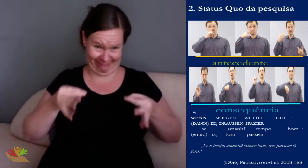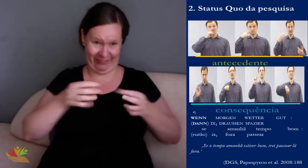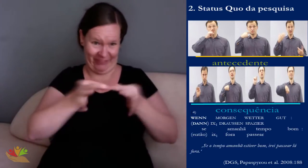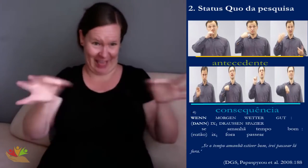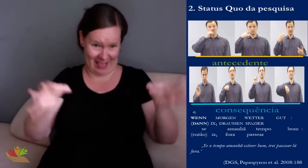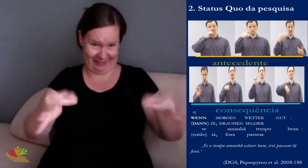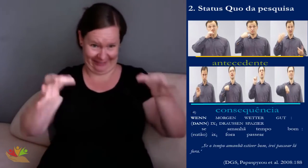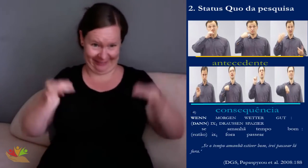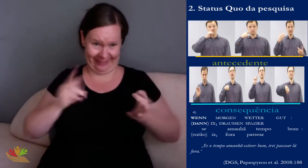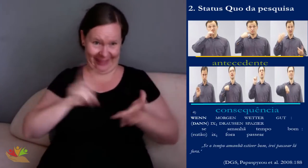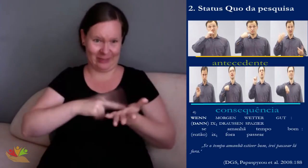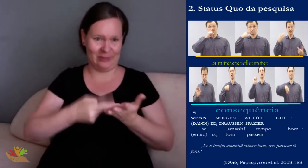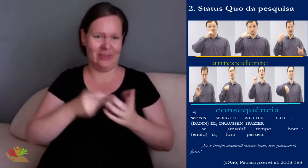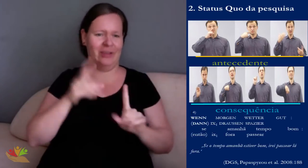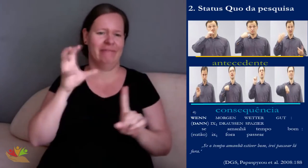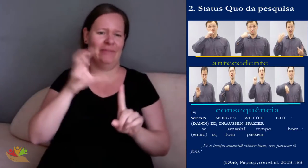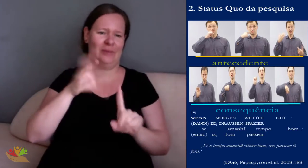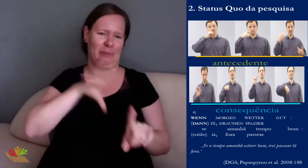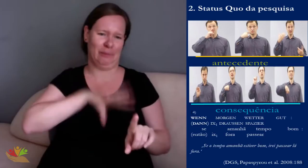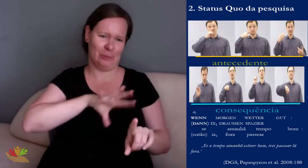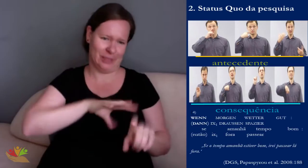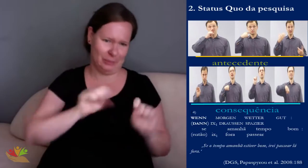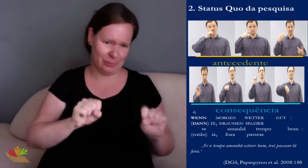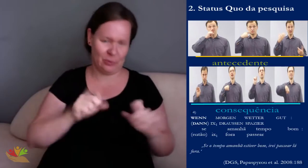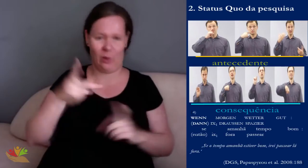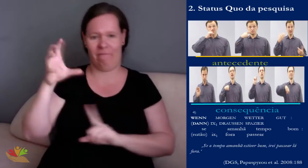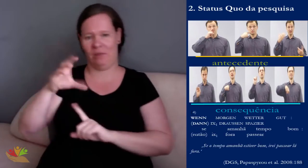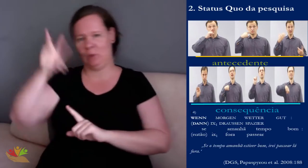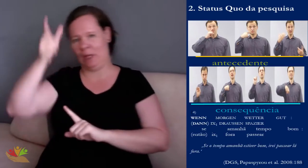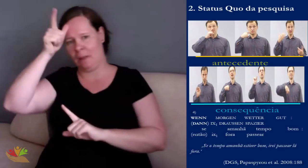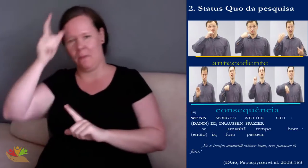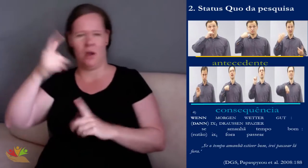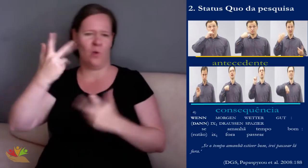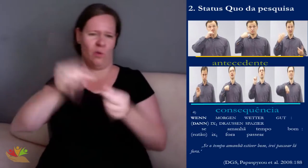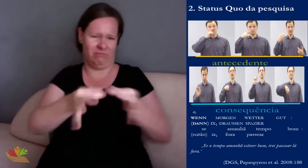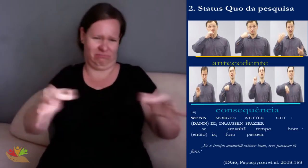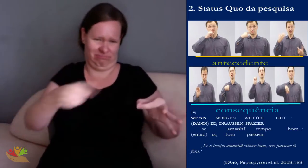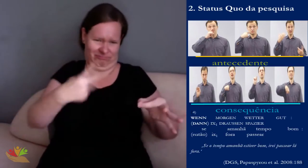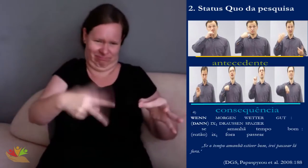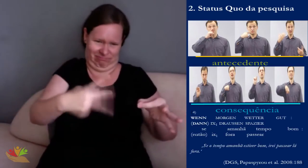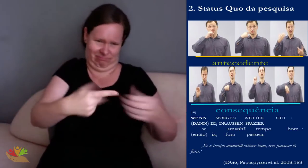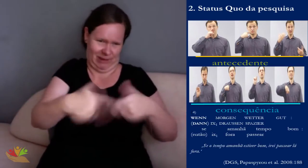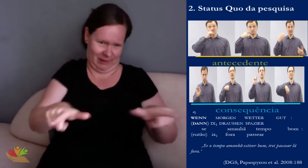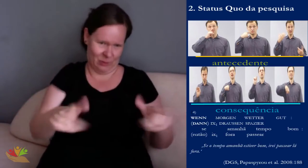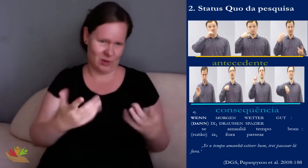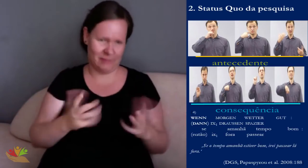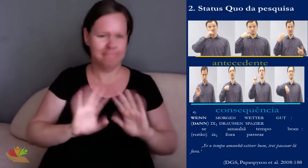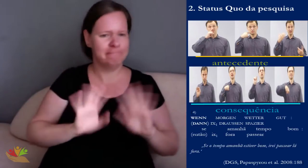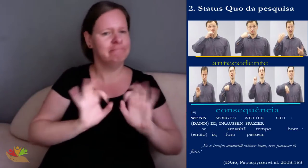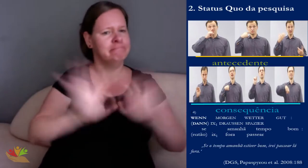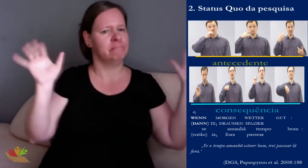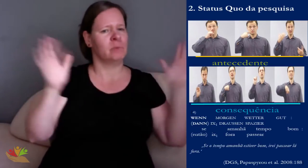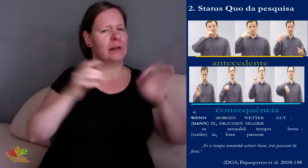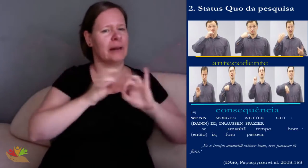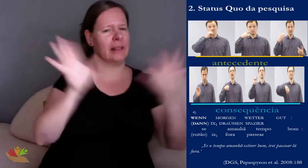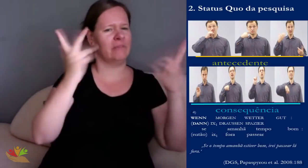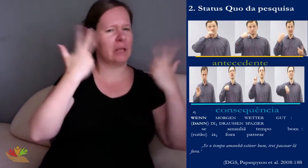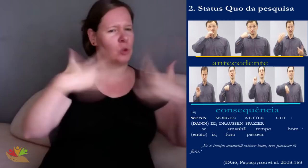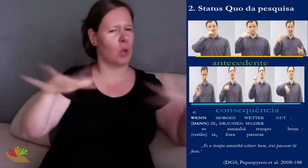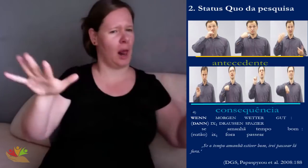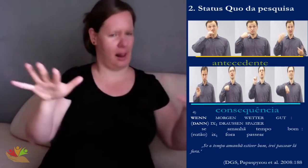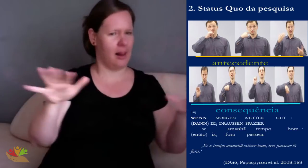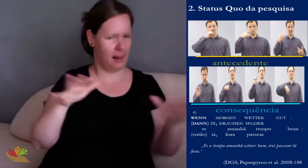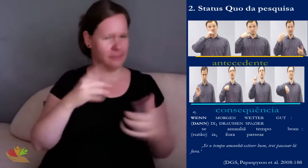fazer traduções, pegar uma sentença, por exemplo, em português e pedir para alguém traduzir para a língua de sinais alemã ou